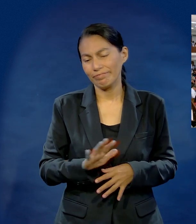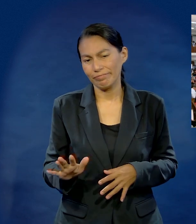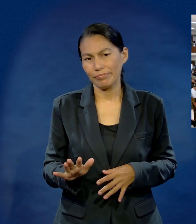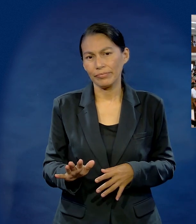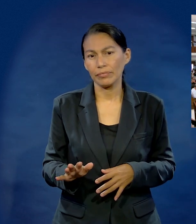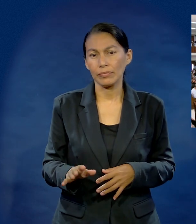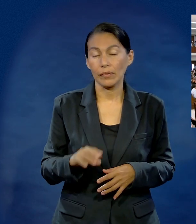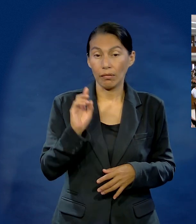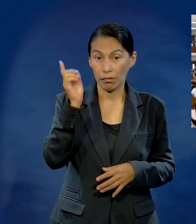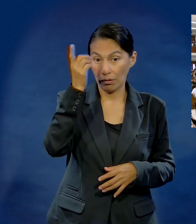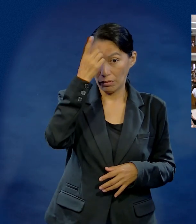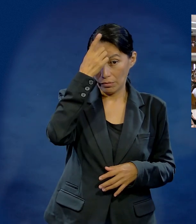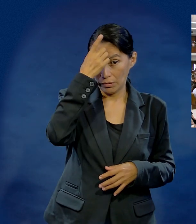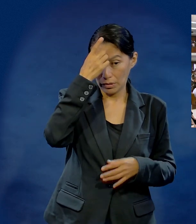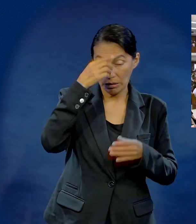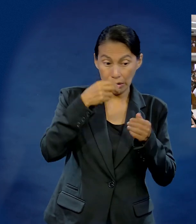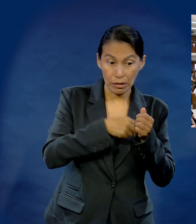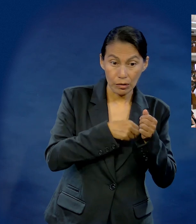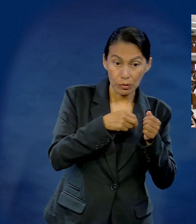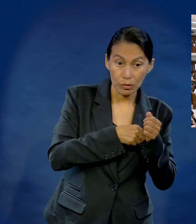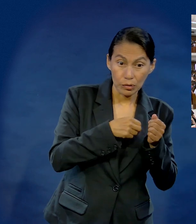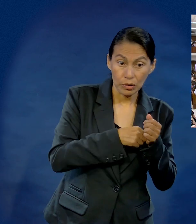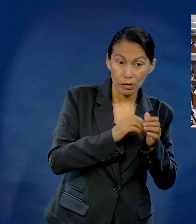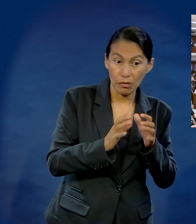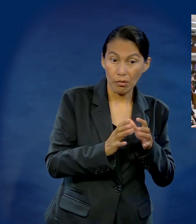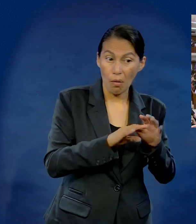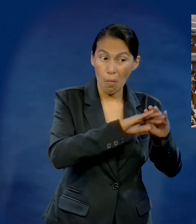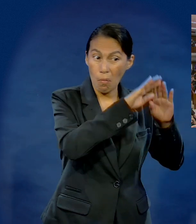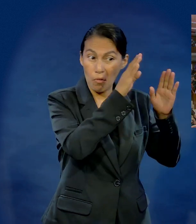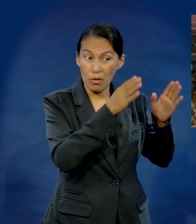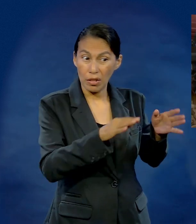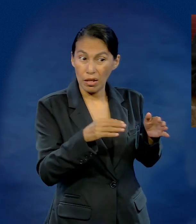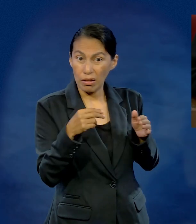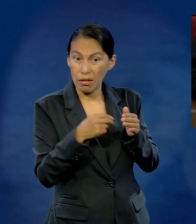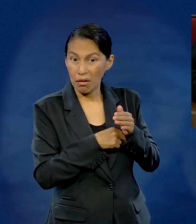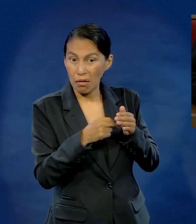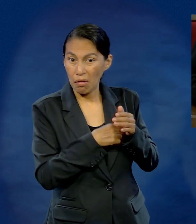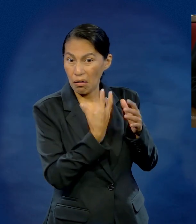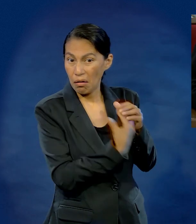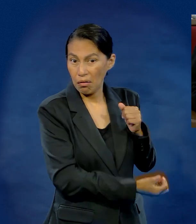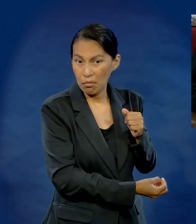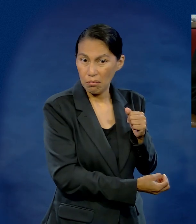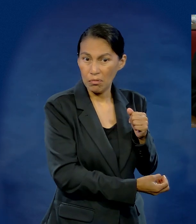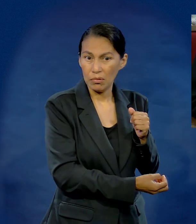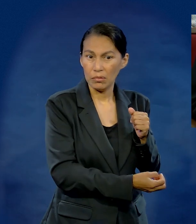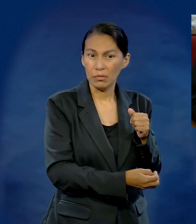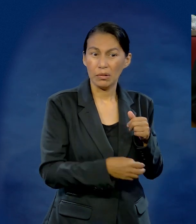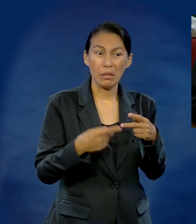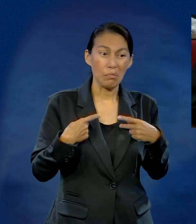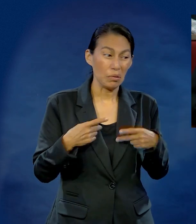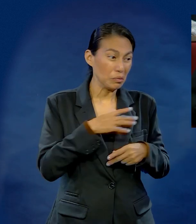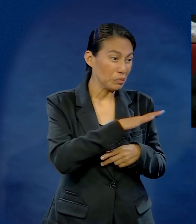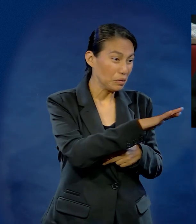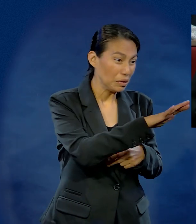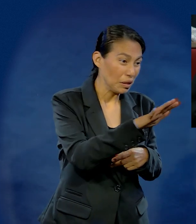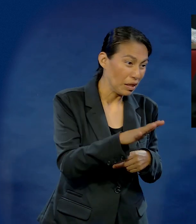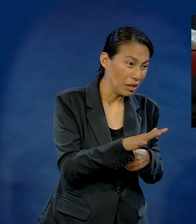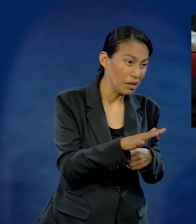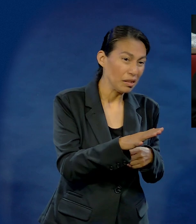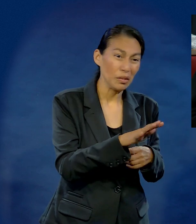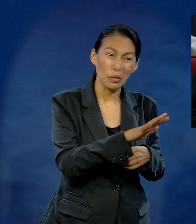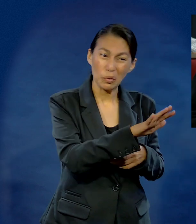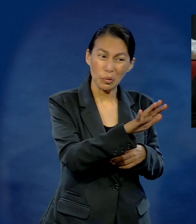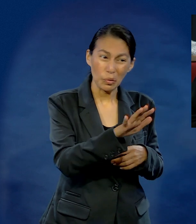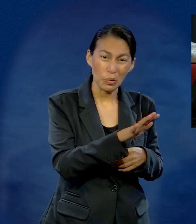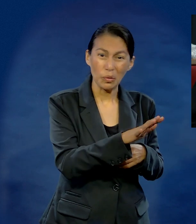El rey David está huyendo. Se encuentra en un momento muy vulnerable de su vida. El profeta Samuel ha